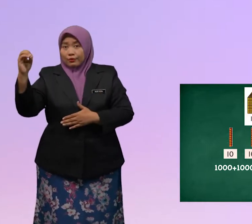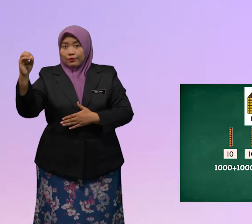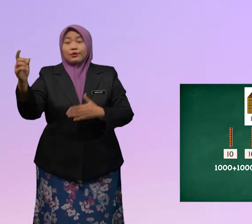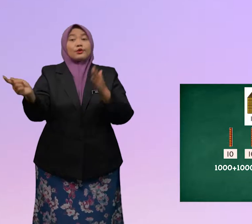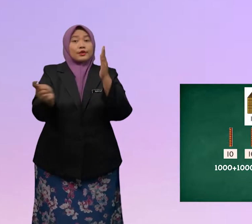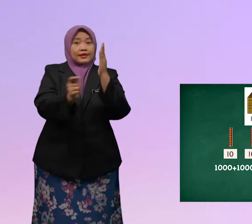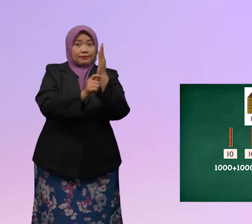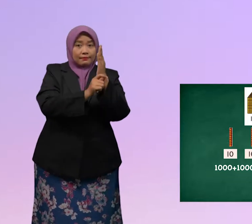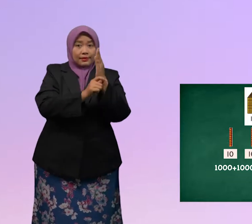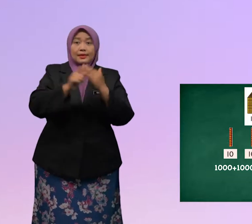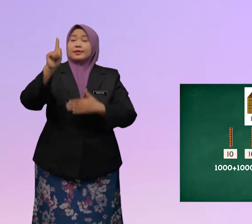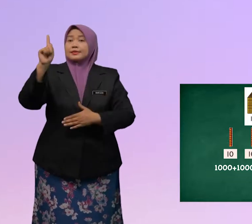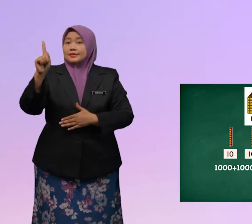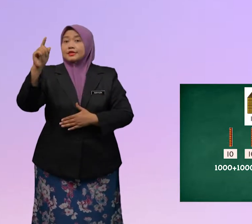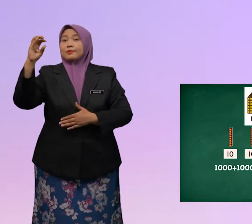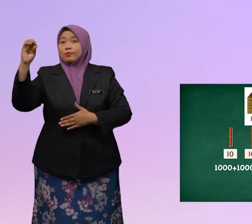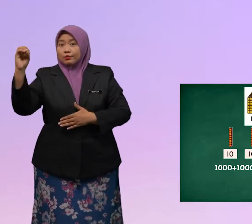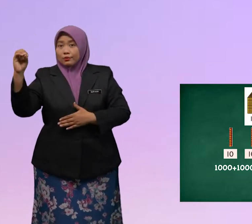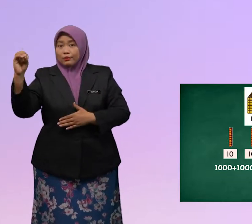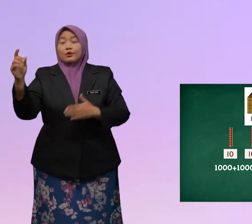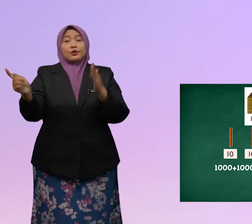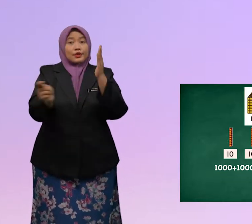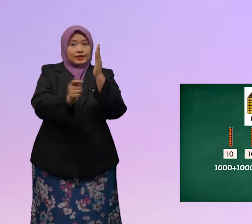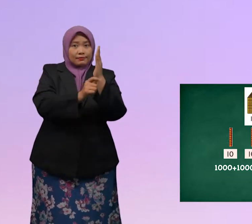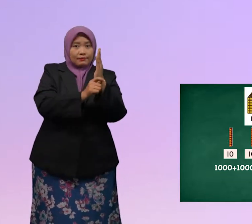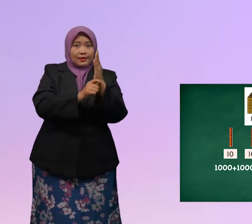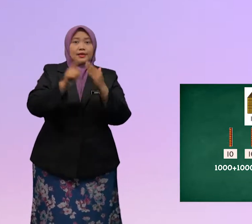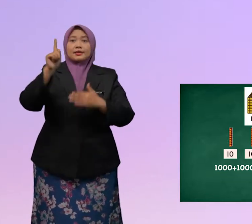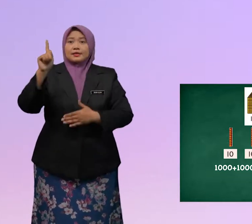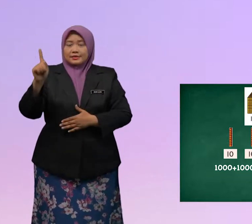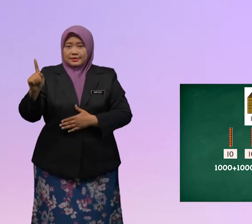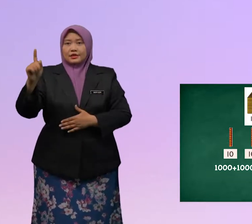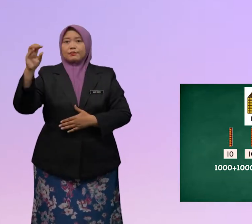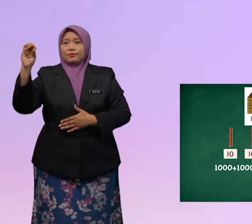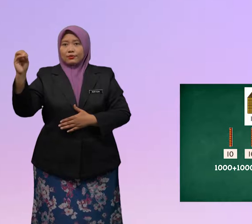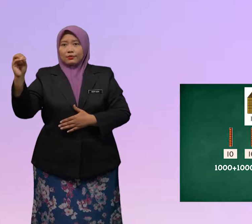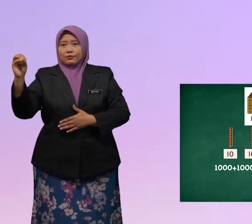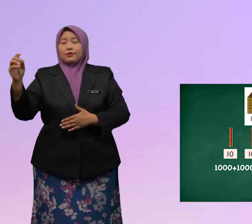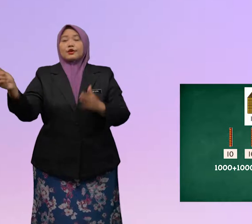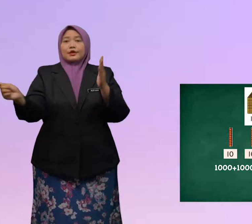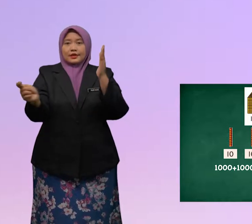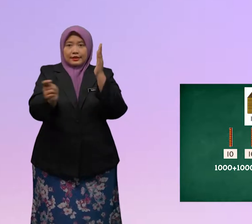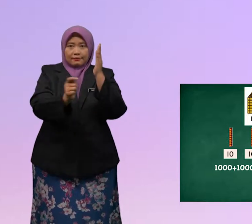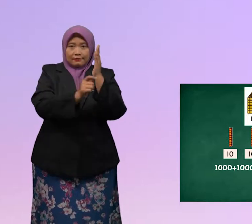10 tambah 10 tambah 10